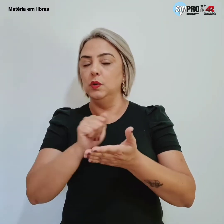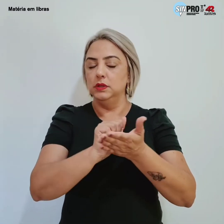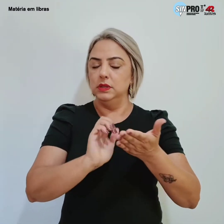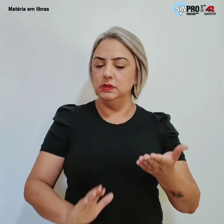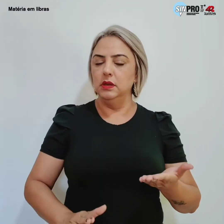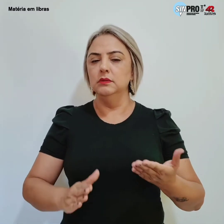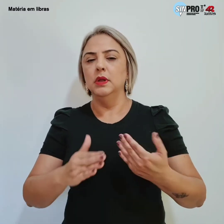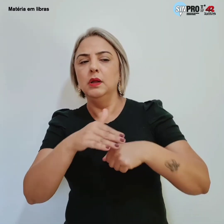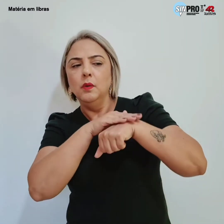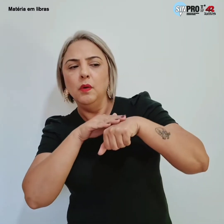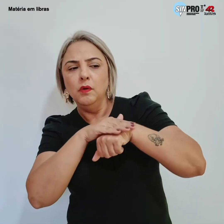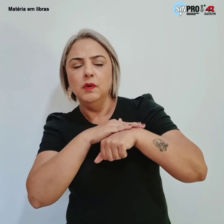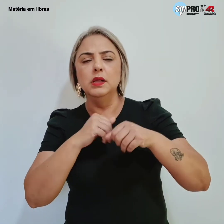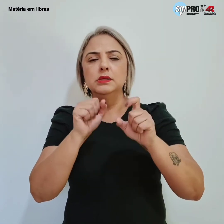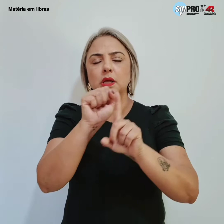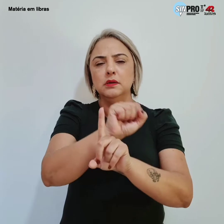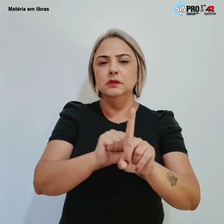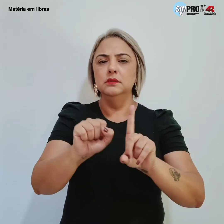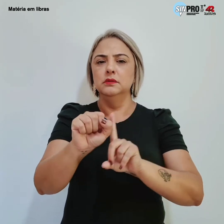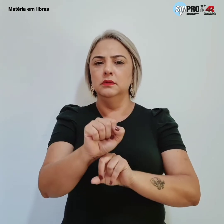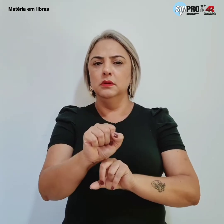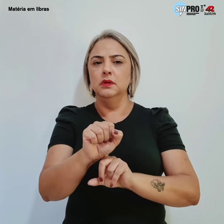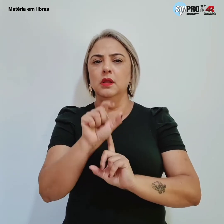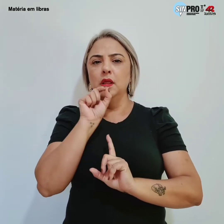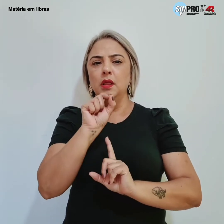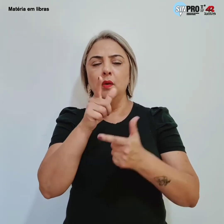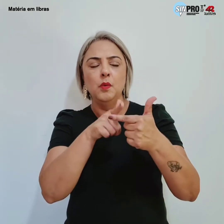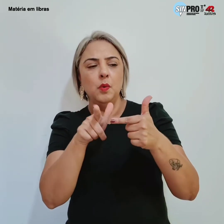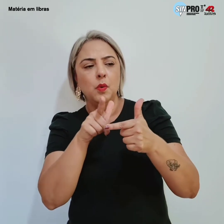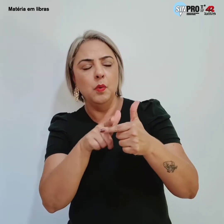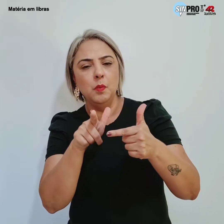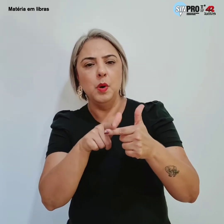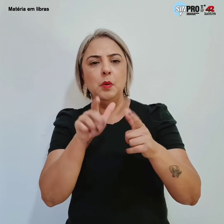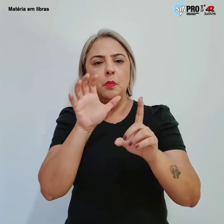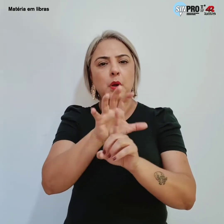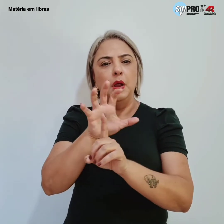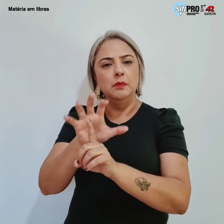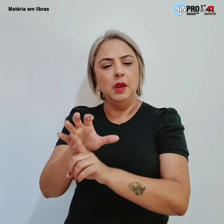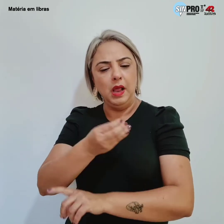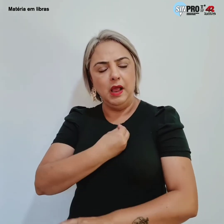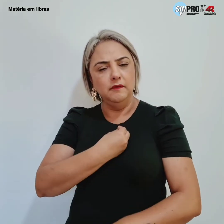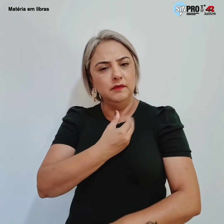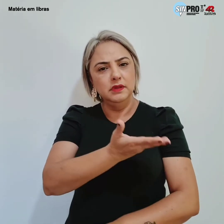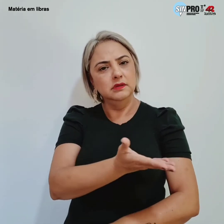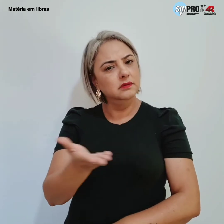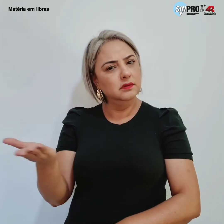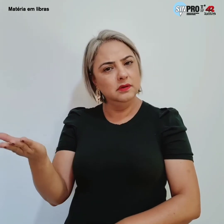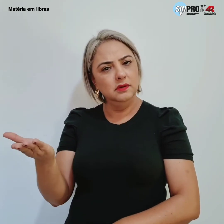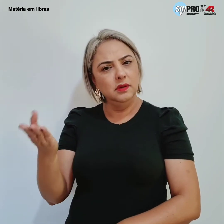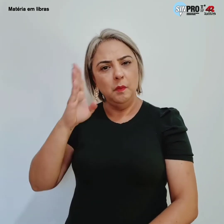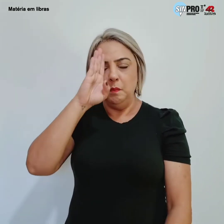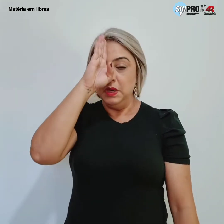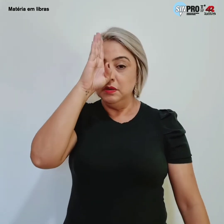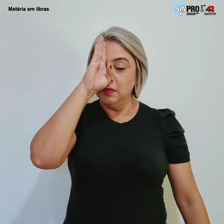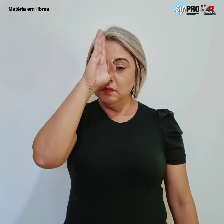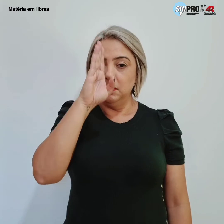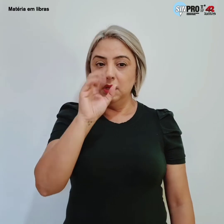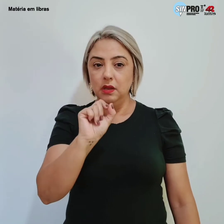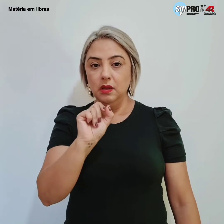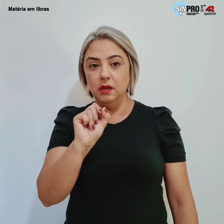ações para dialogar com a sociedade sobre os problemas que atingem a vida de todos, principalmente